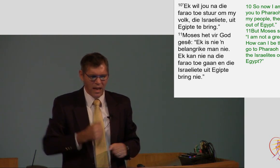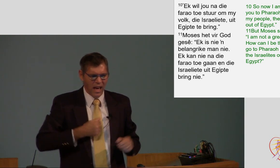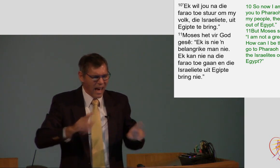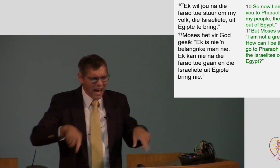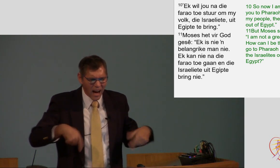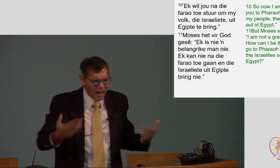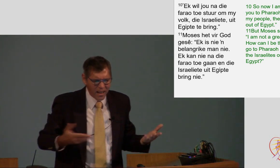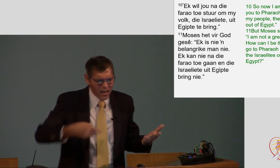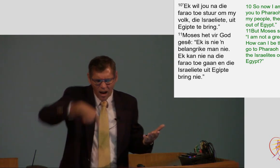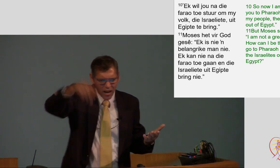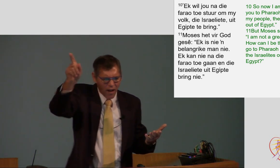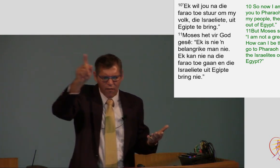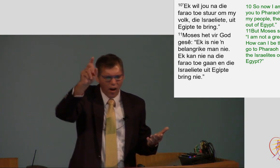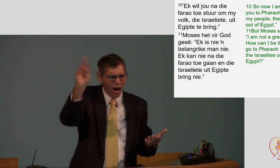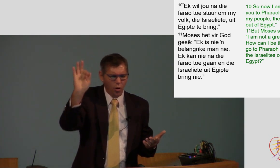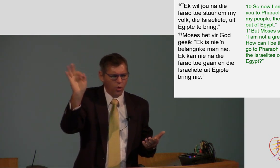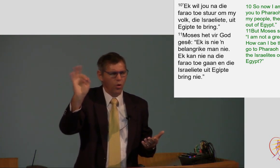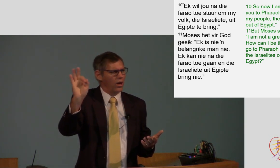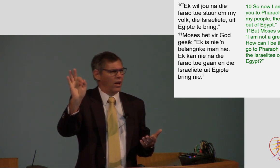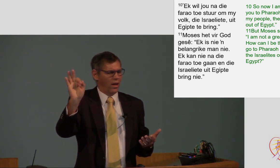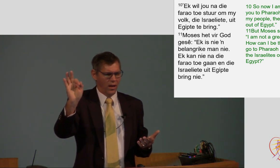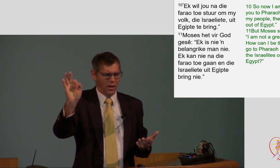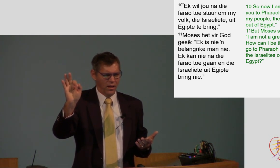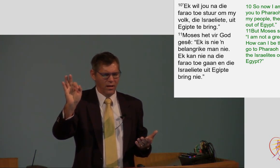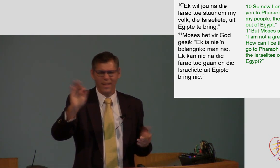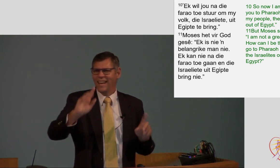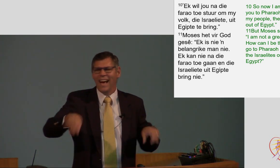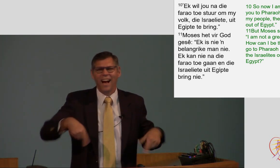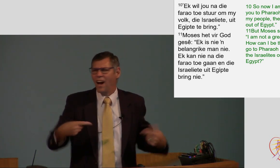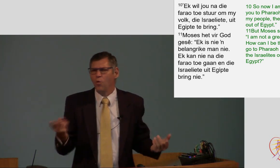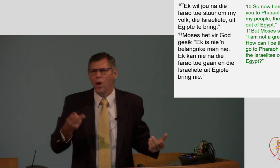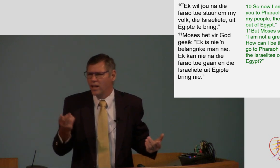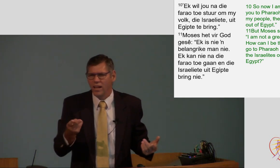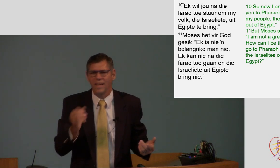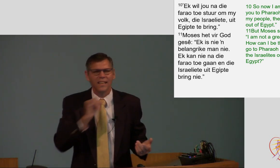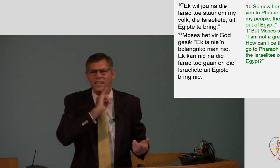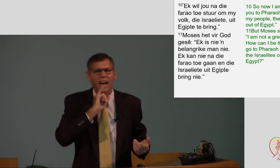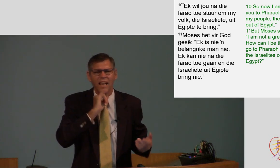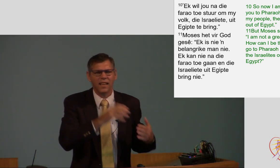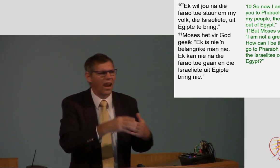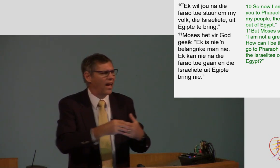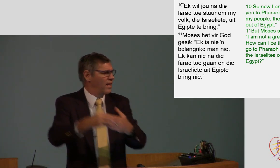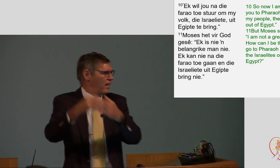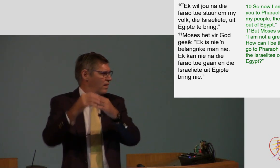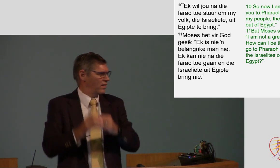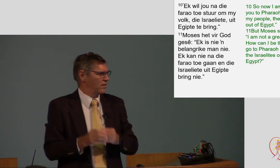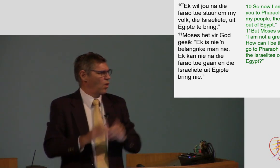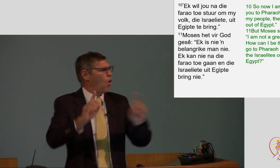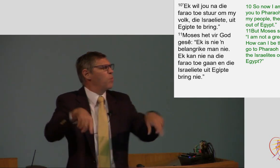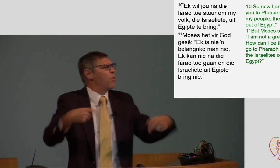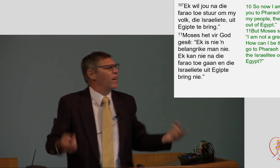Ek kan nie gaan na Farao toe nie, en ek kan ook nie die Israeliete lei nie, onmoontlik vir